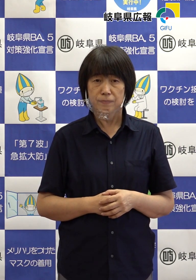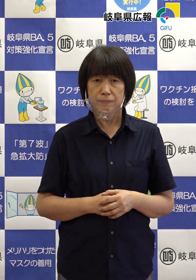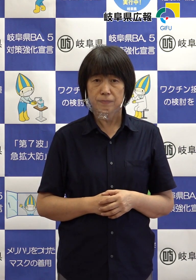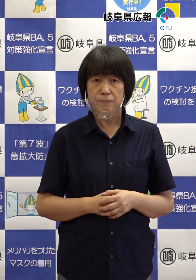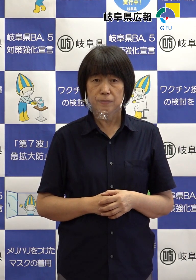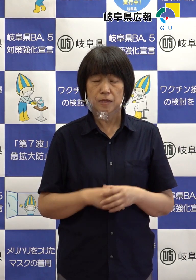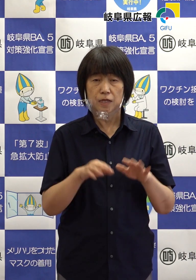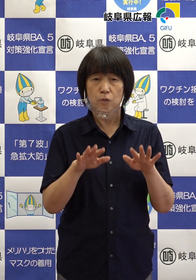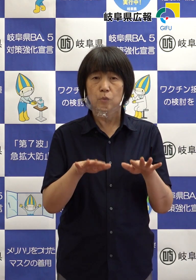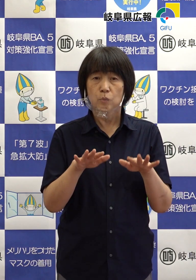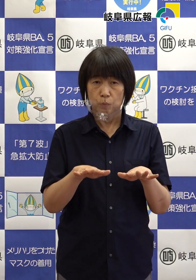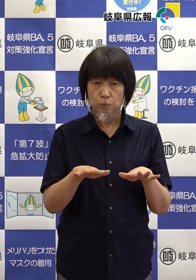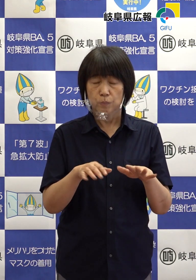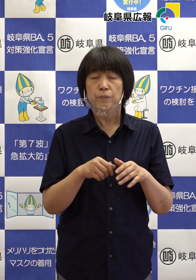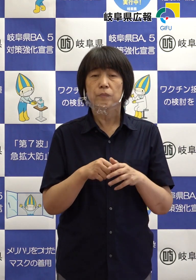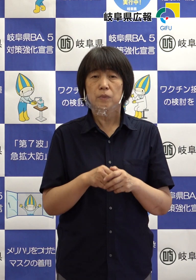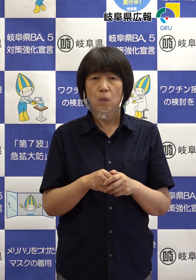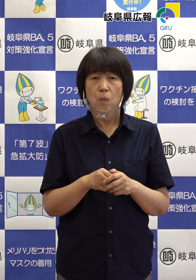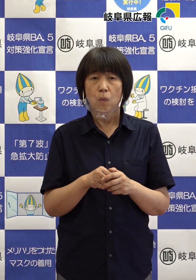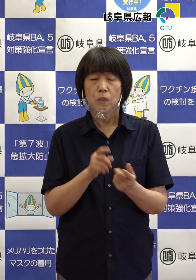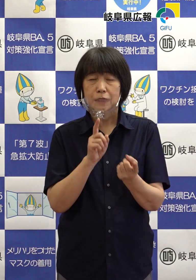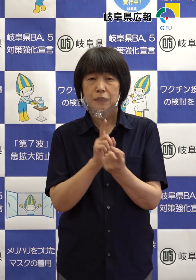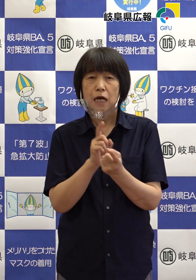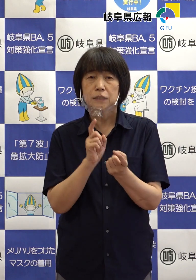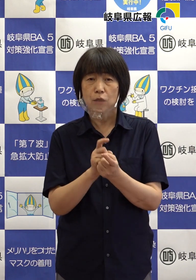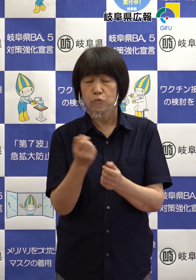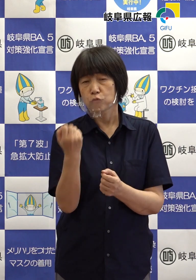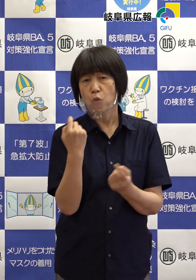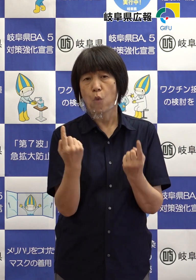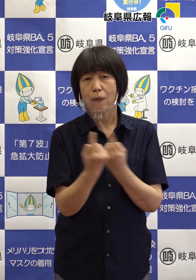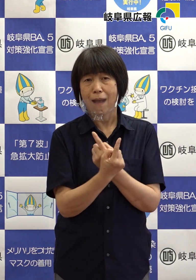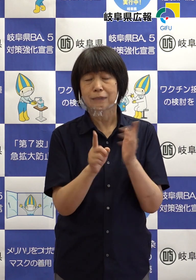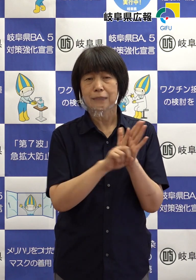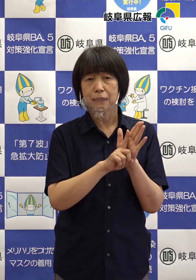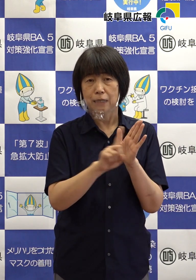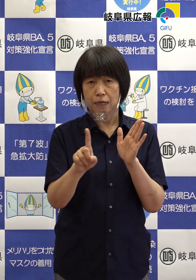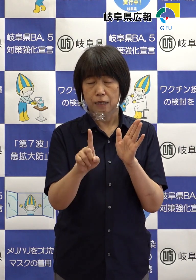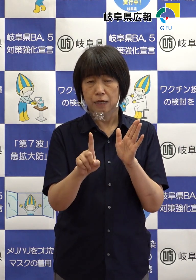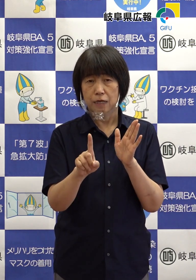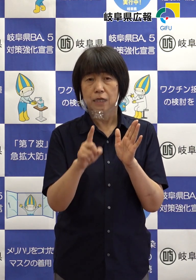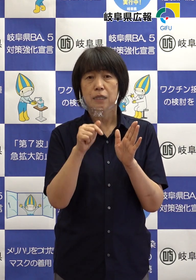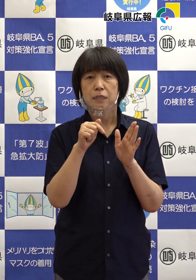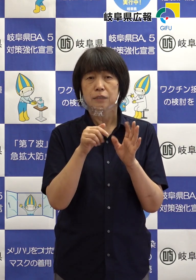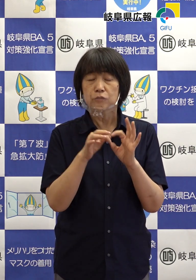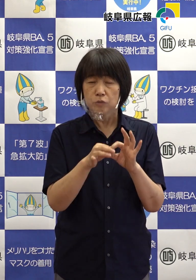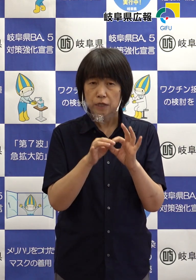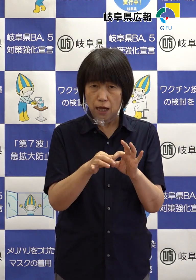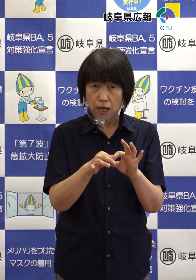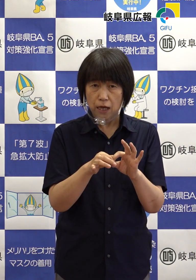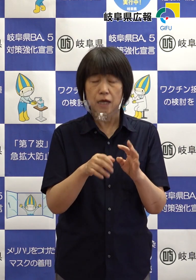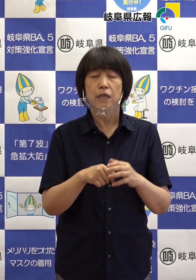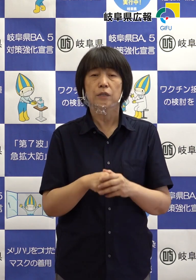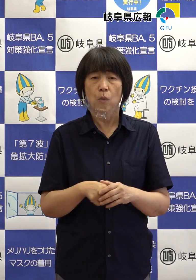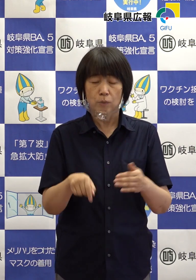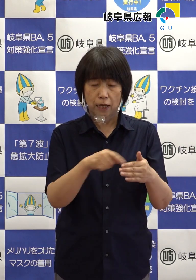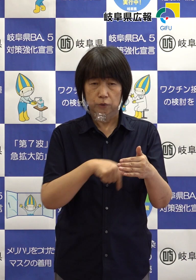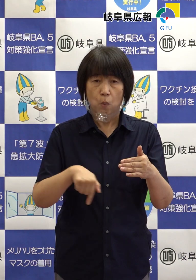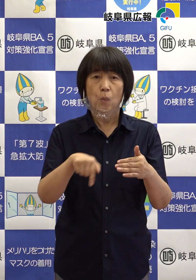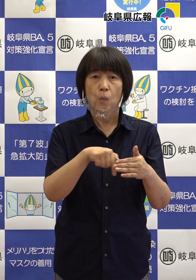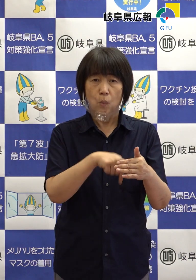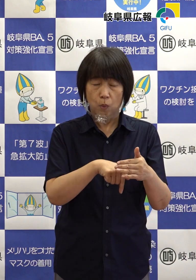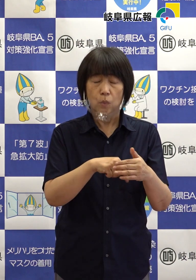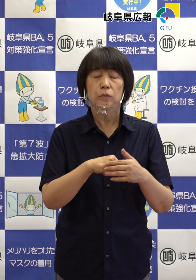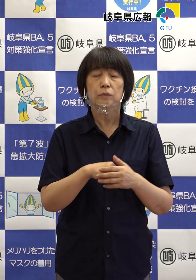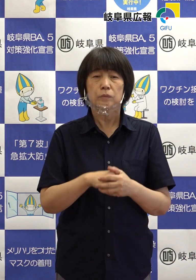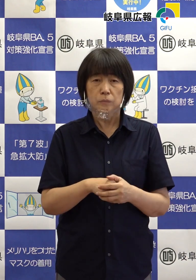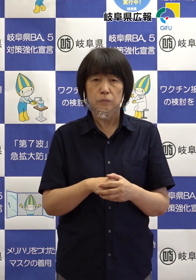あの本日の対策強化1000円のについての正内容とその